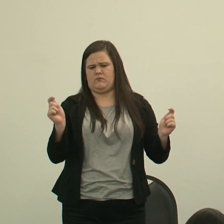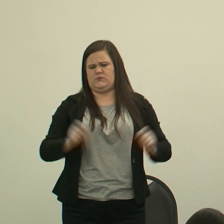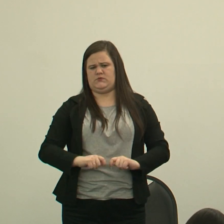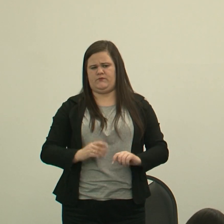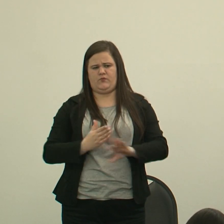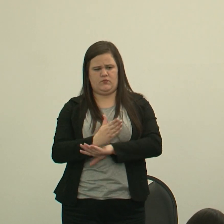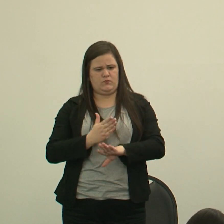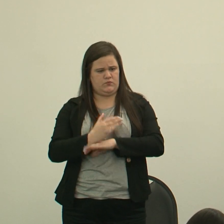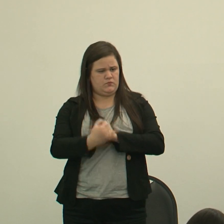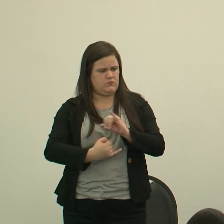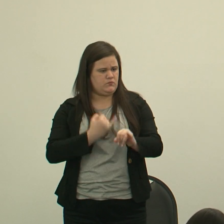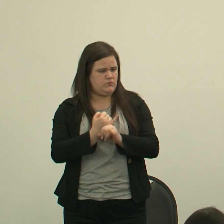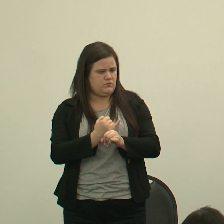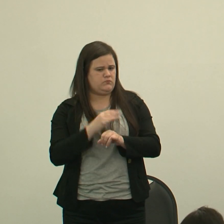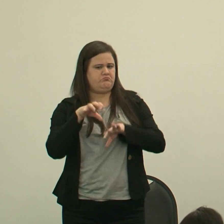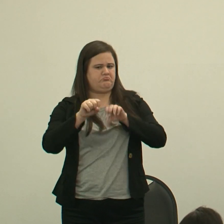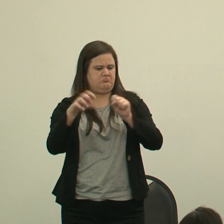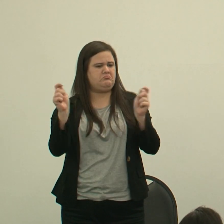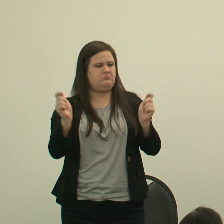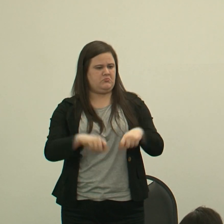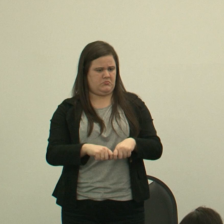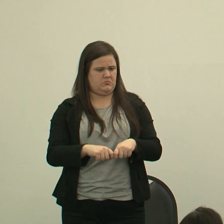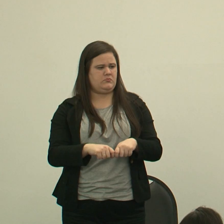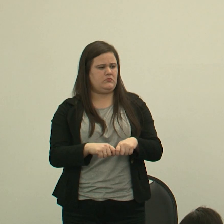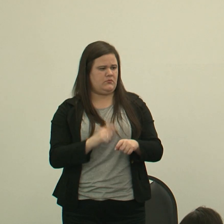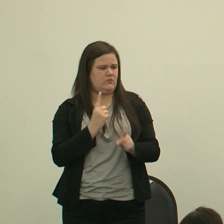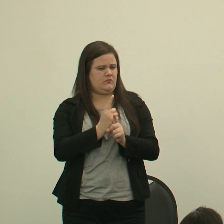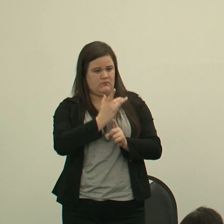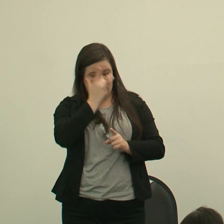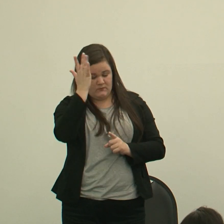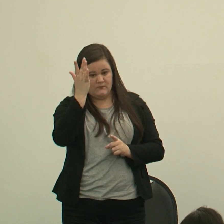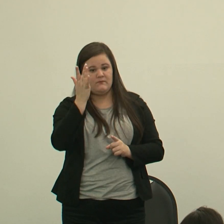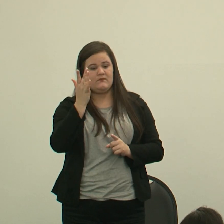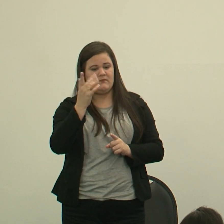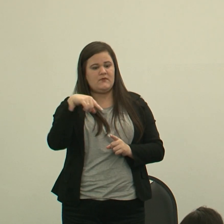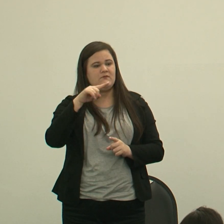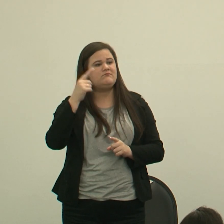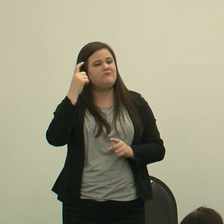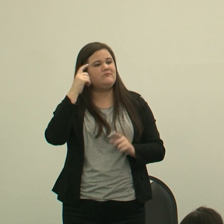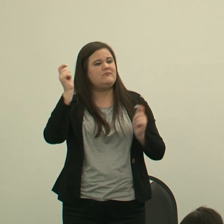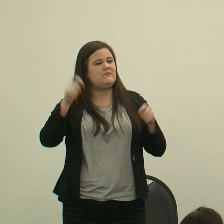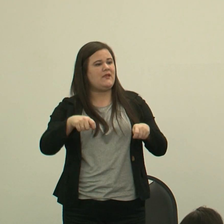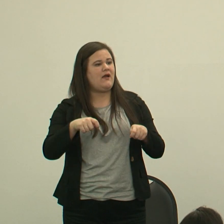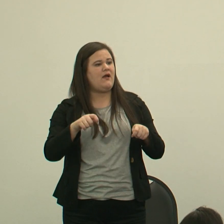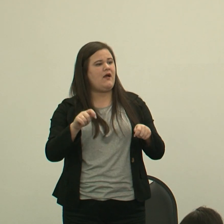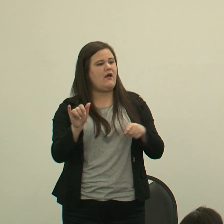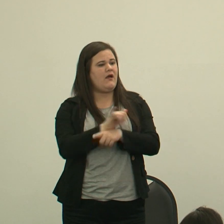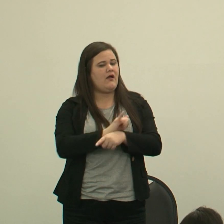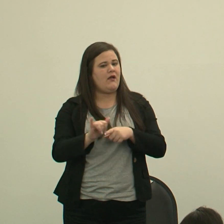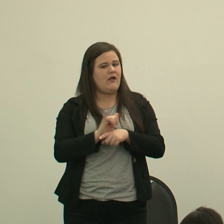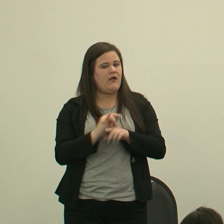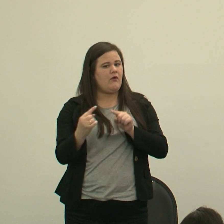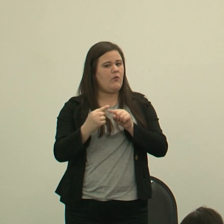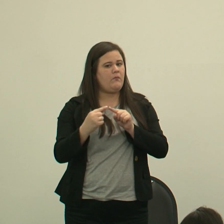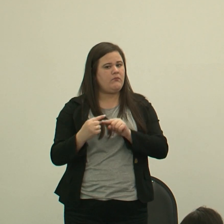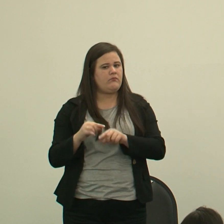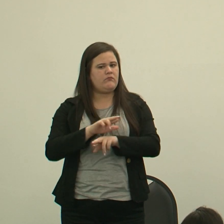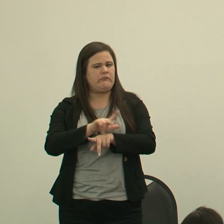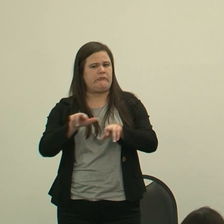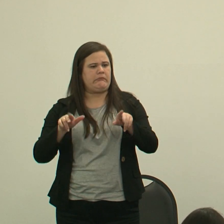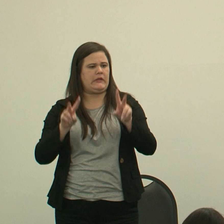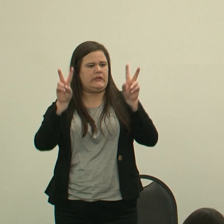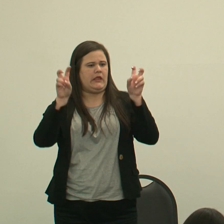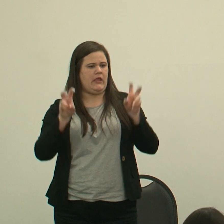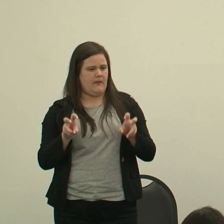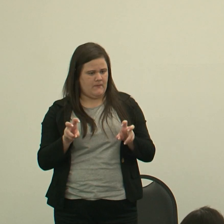e super trabalhada e tal. E a gente acha que dá para trabalhar uma série de coisas, tanto no que diz respeito ao conteúdo das